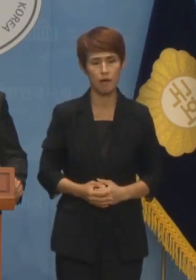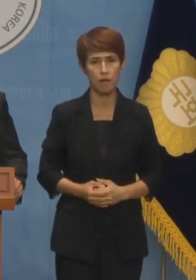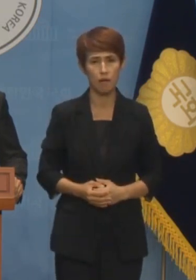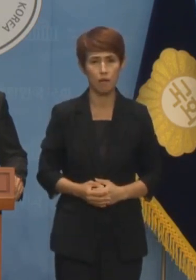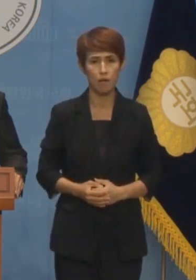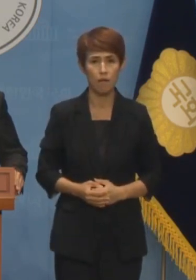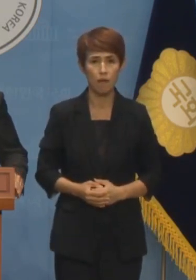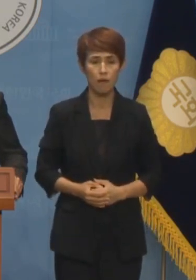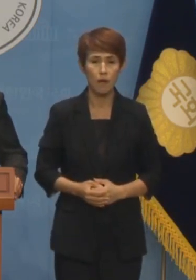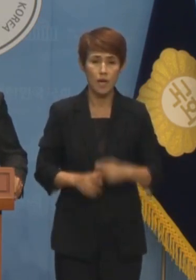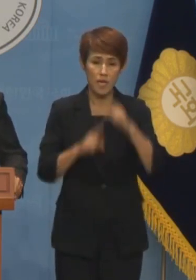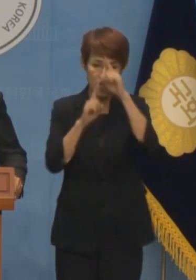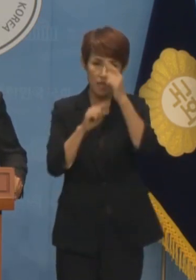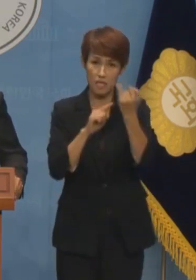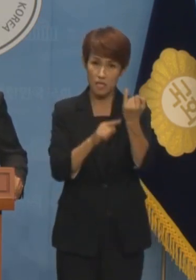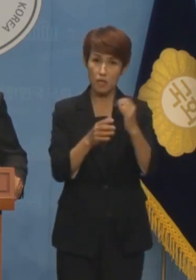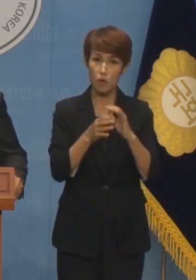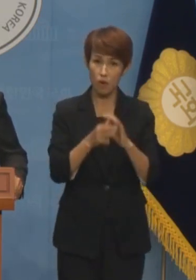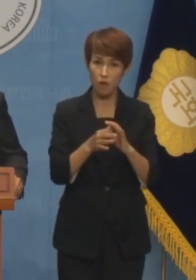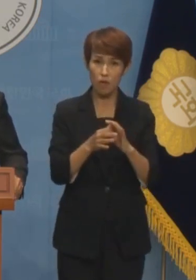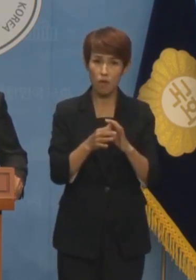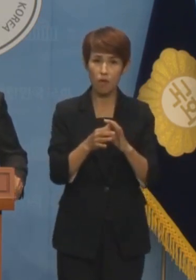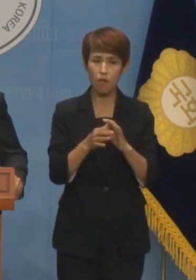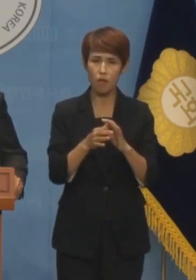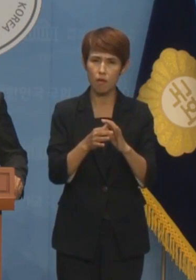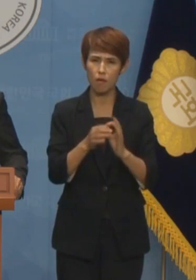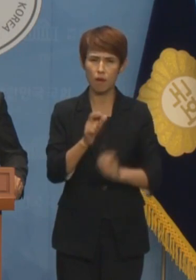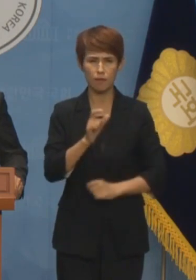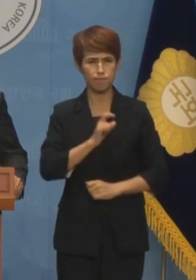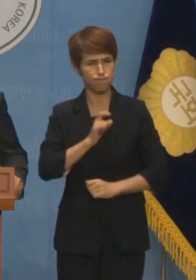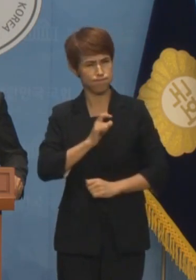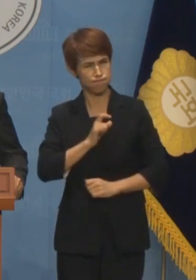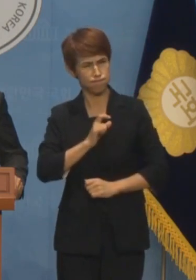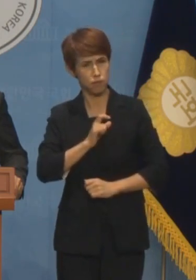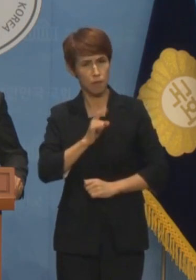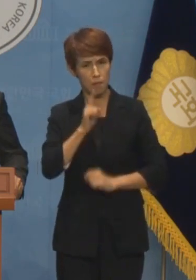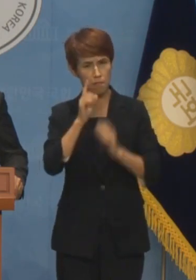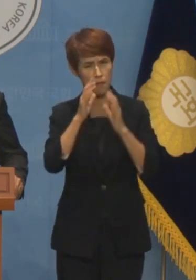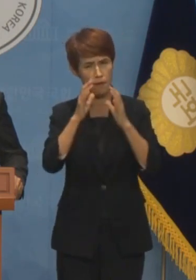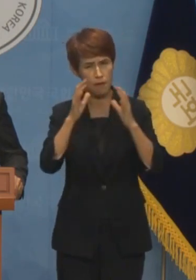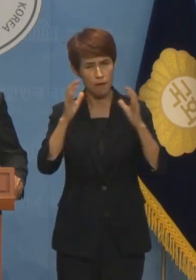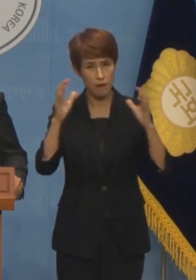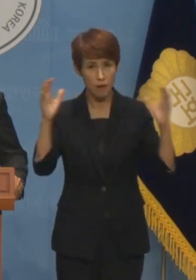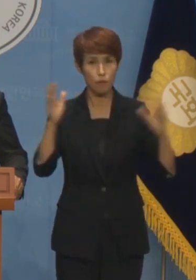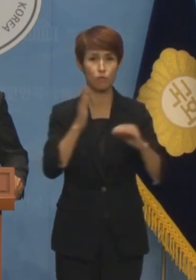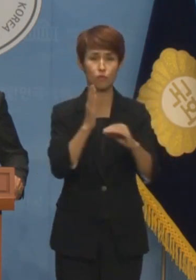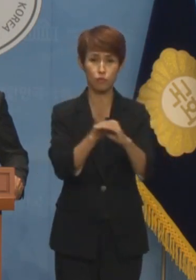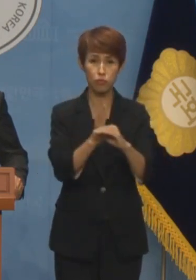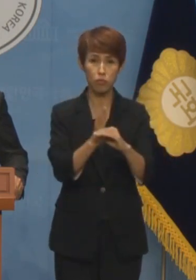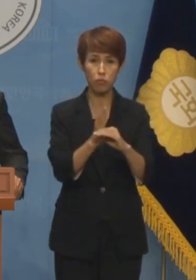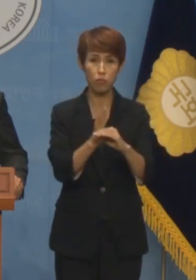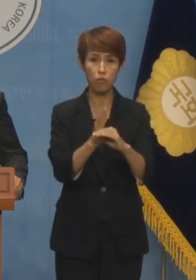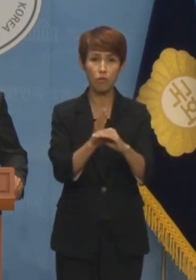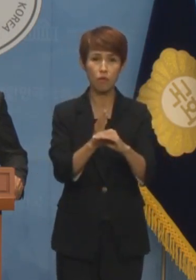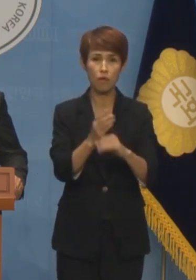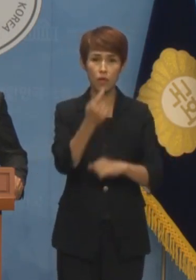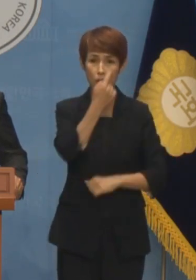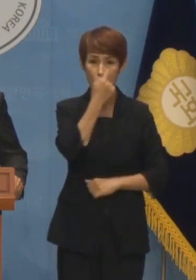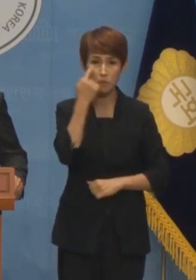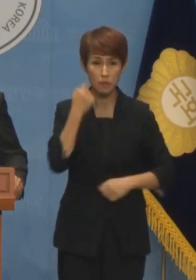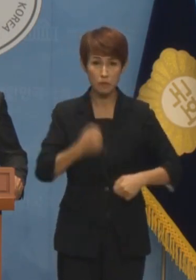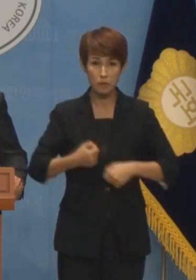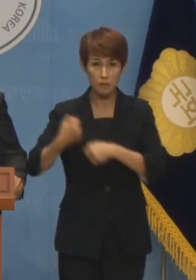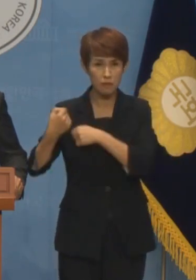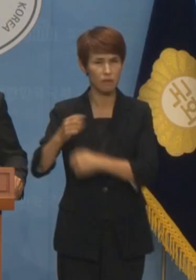그럼에도 지금 이 후보자 관련한 새로운 의혹들이 꼬리를 물고 나오는 상황에서 검증을 게을리할